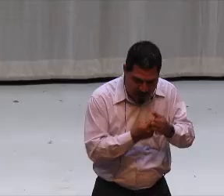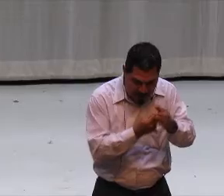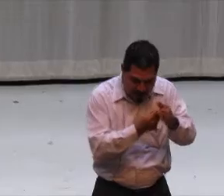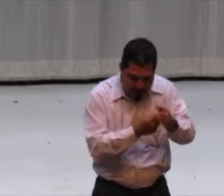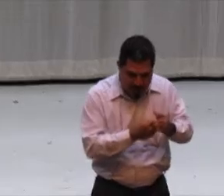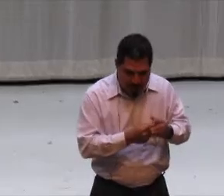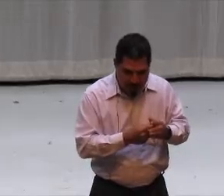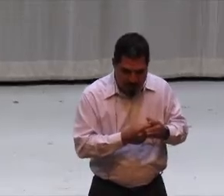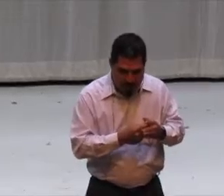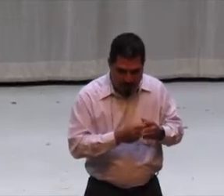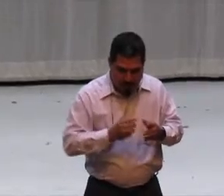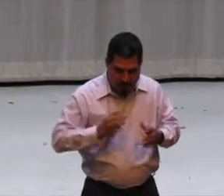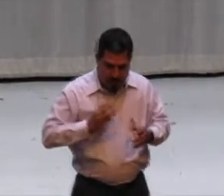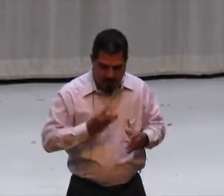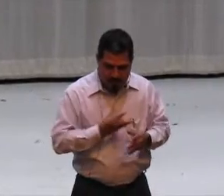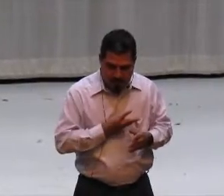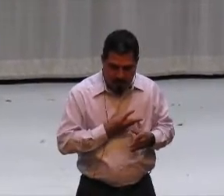comenzando. Y si nosotros